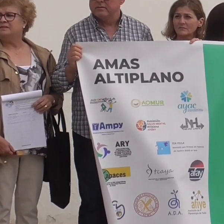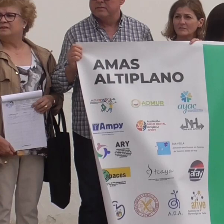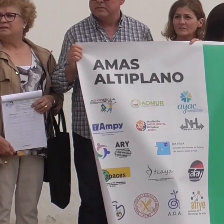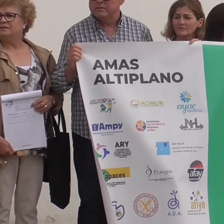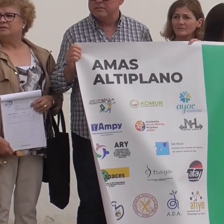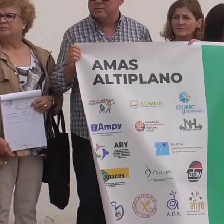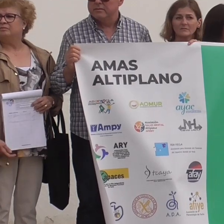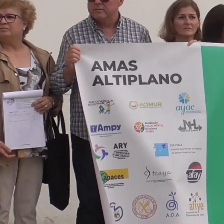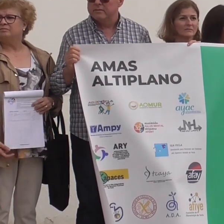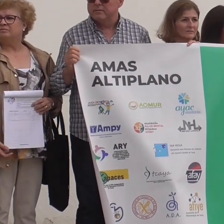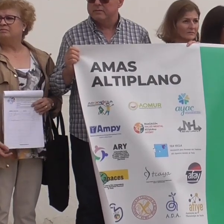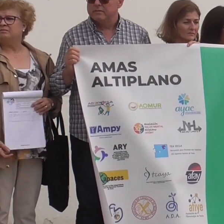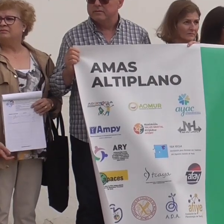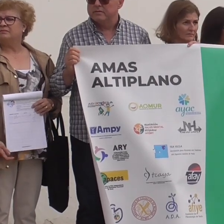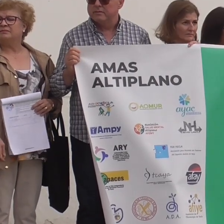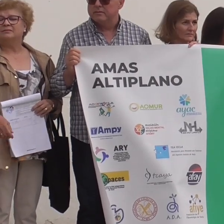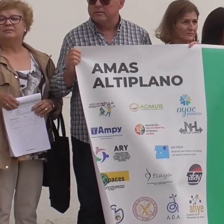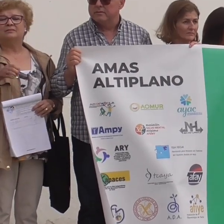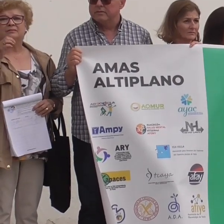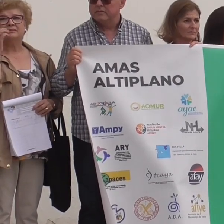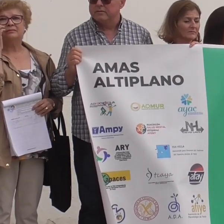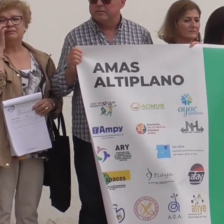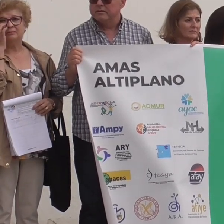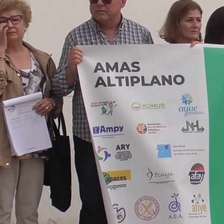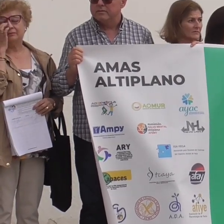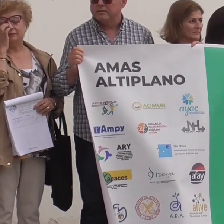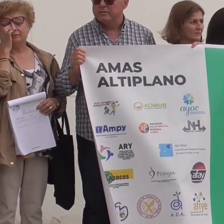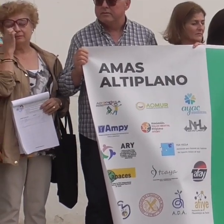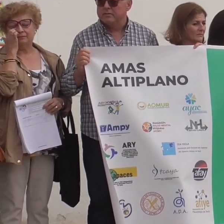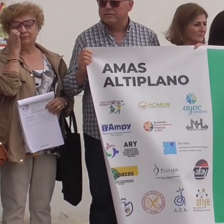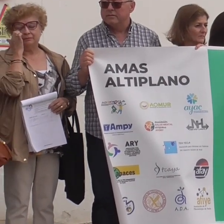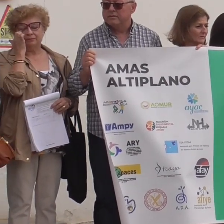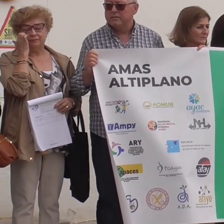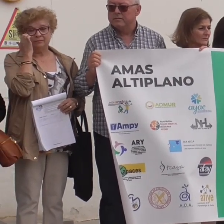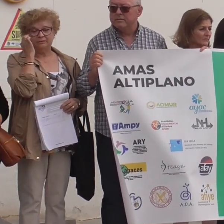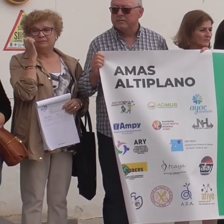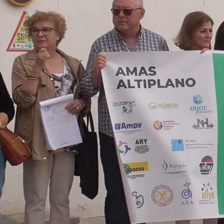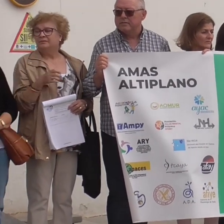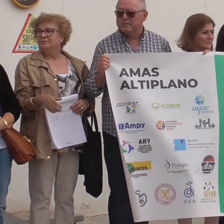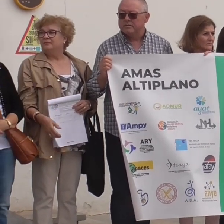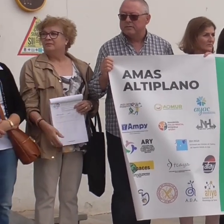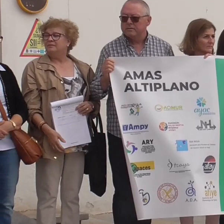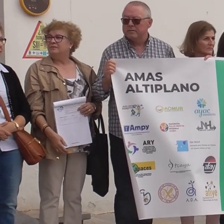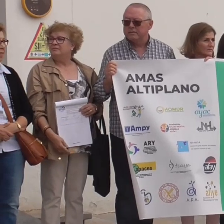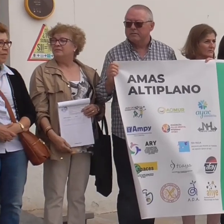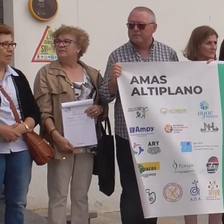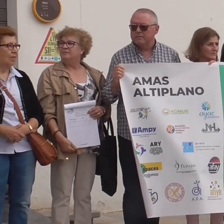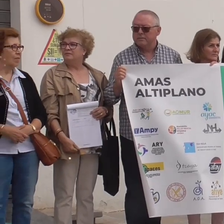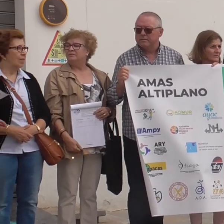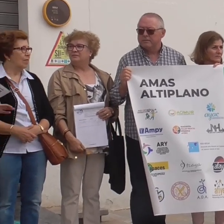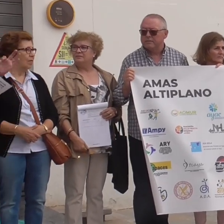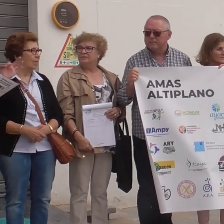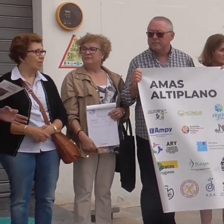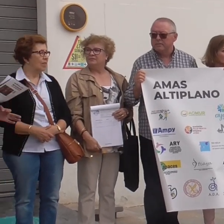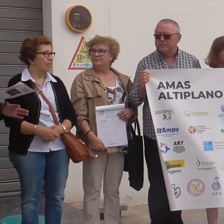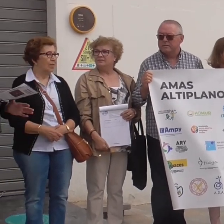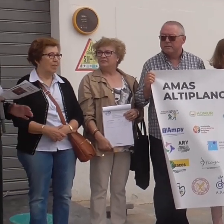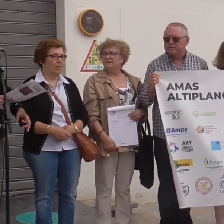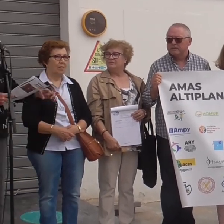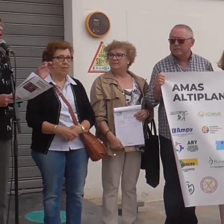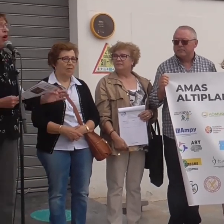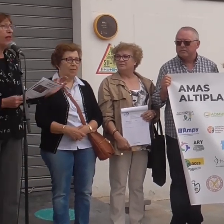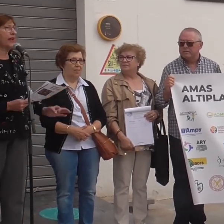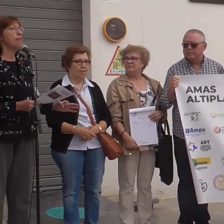de un servicio público que mantenemos a nuestras costas. Por lo que recomendamos que se hagan